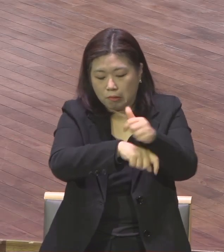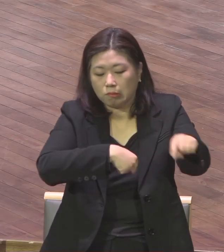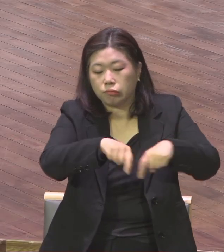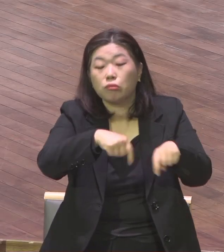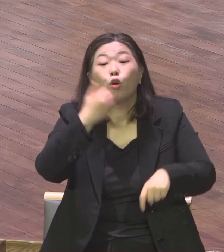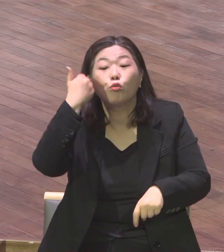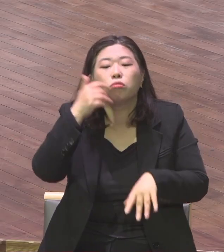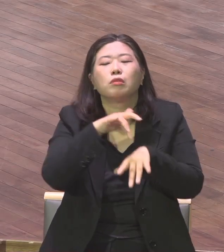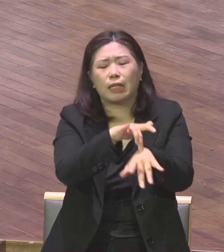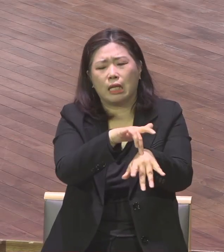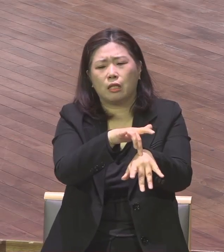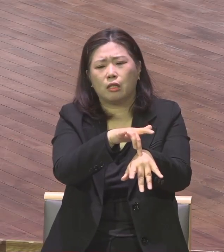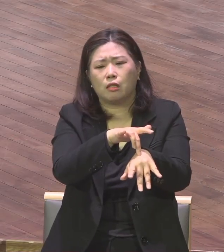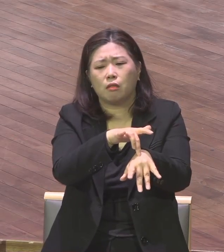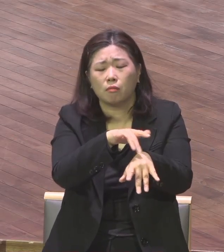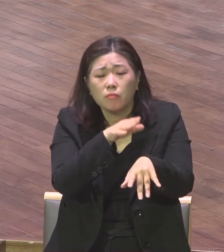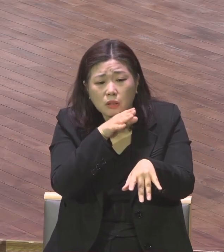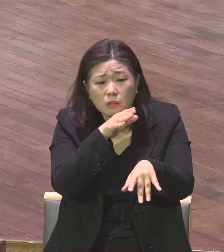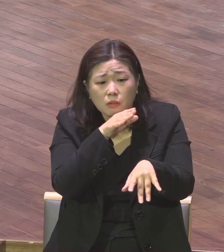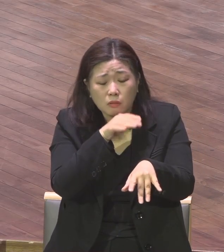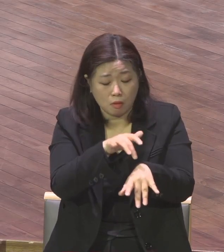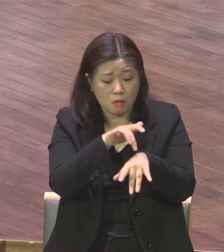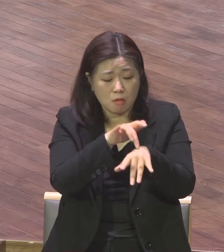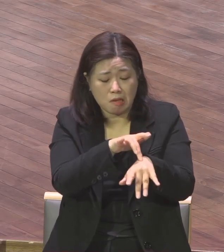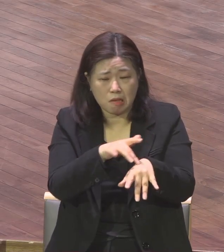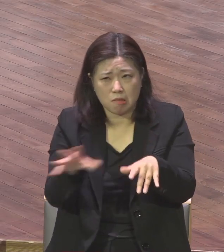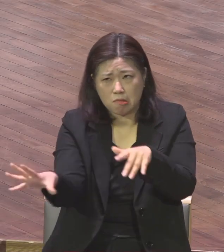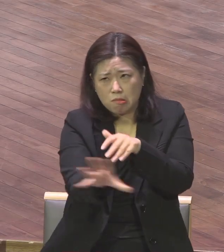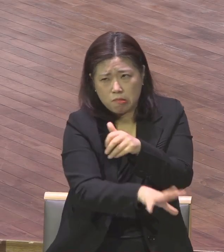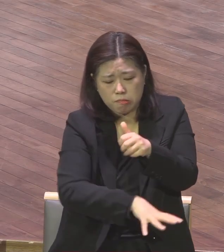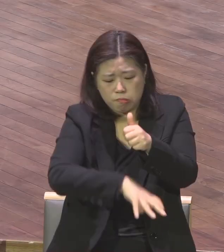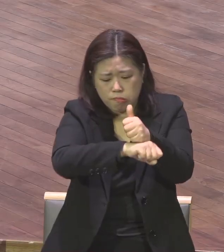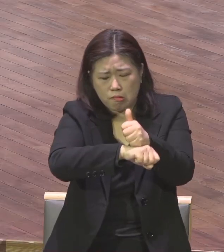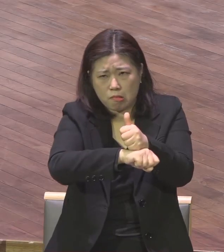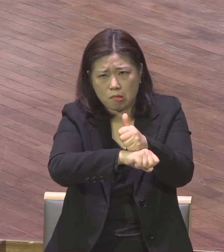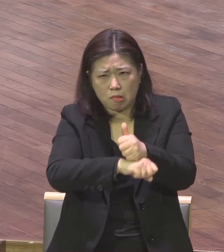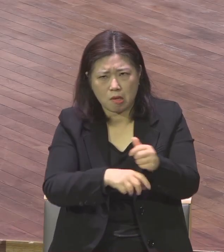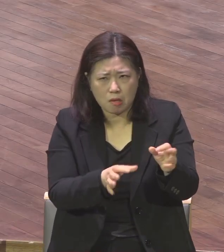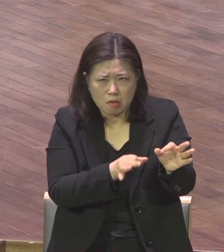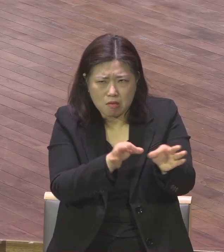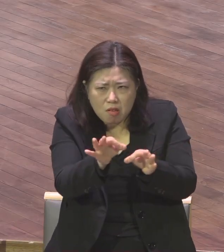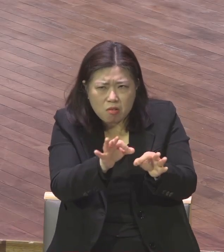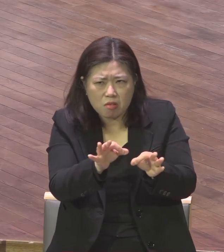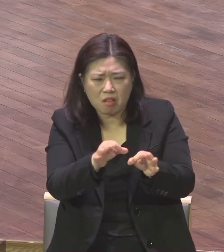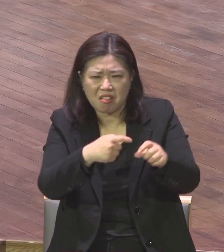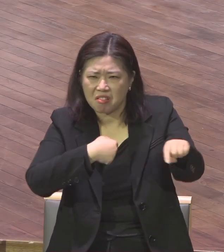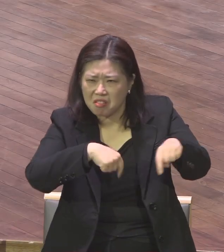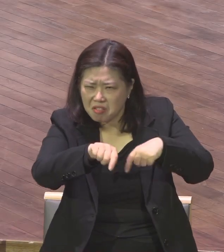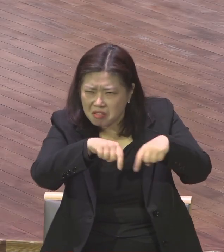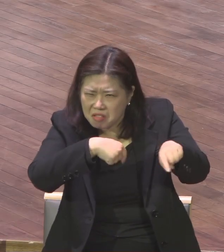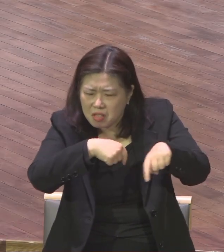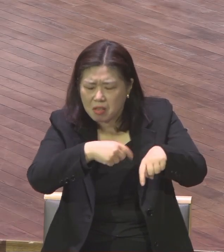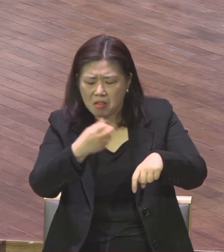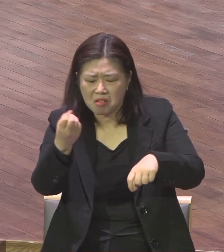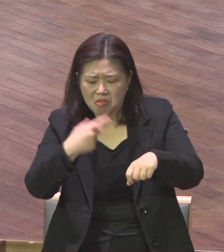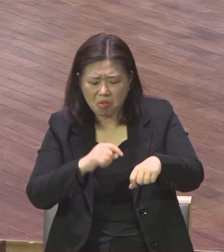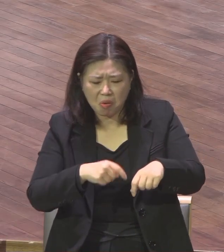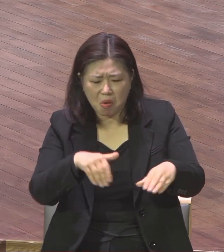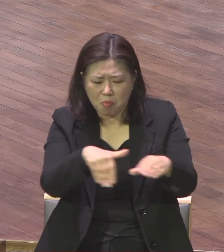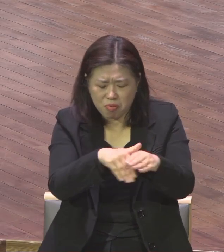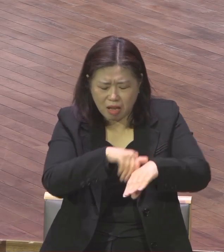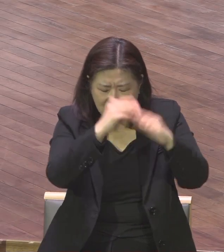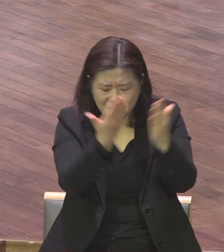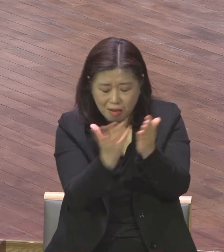사단이에요. 창세기 3장 이후로. 그리고 사단 정치, 경제, 문화, 예술 싹 다 잡고 전부